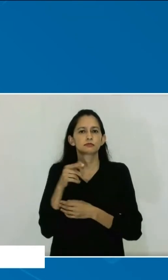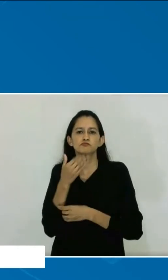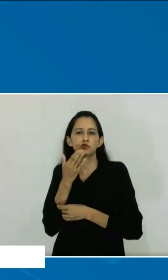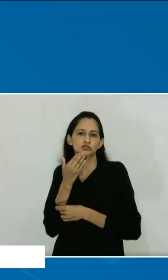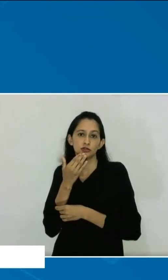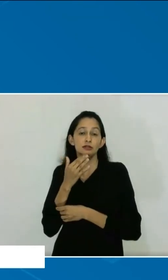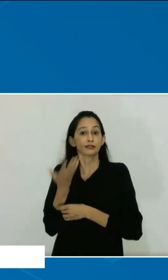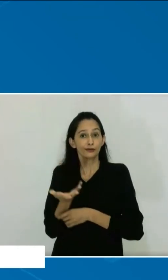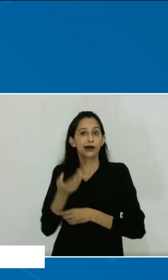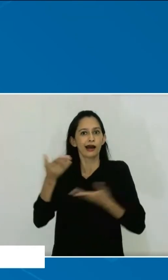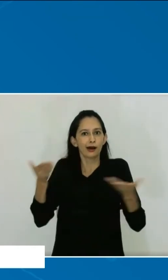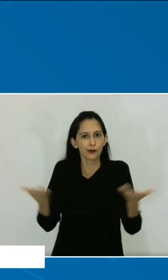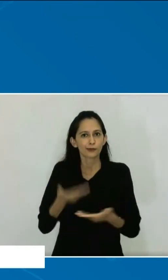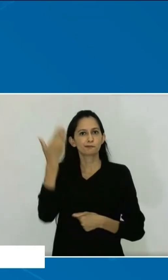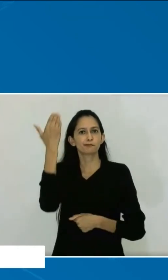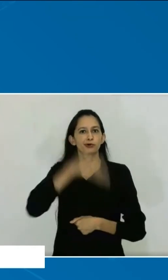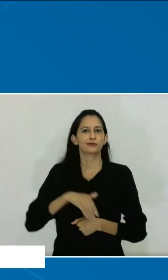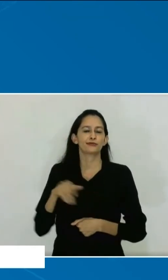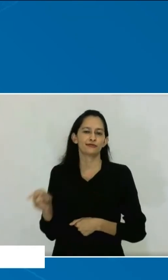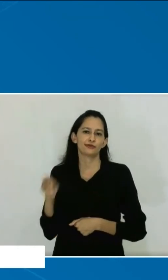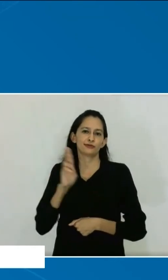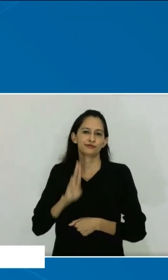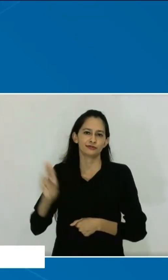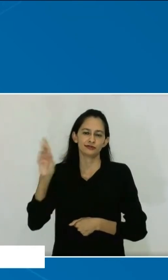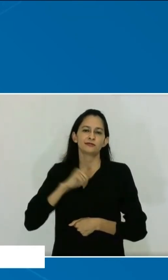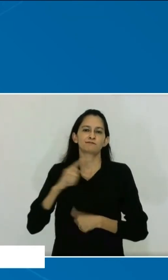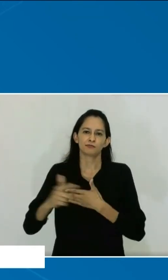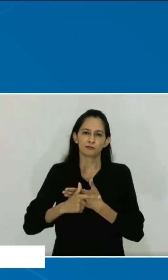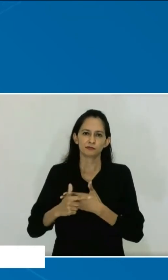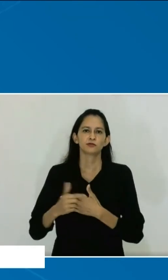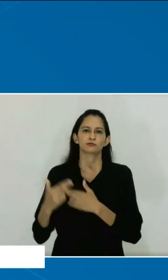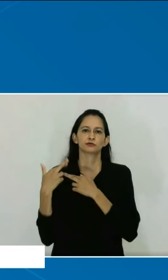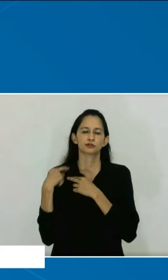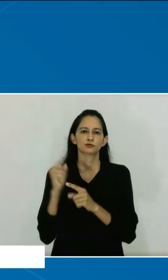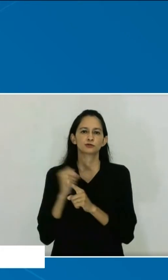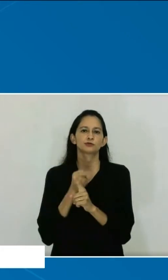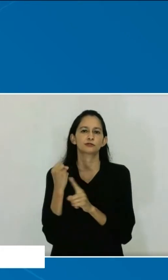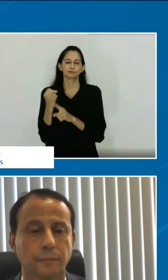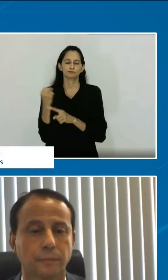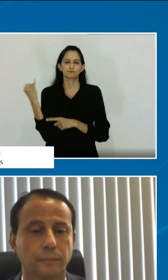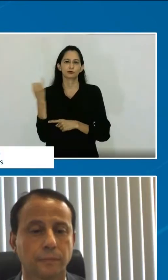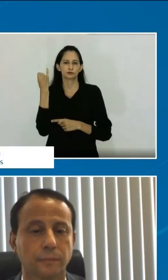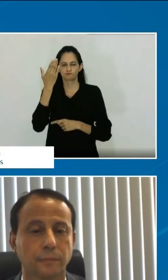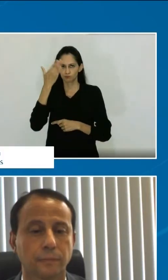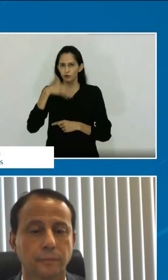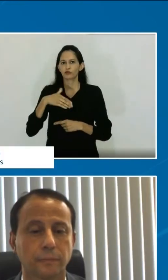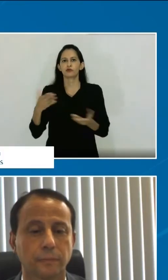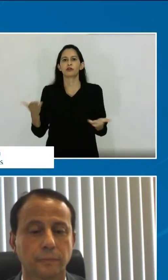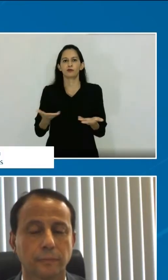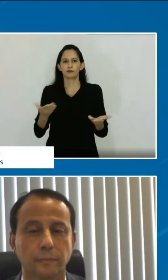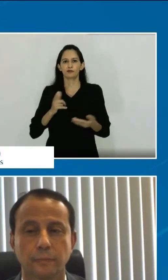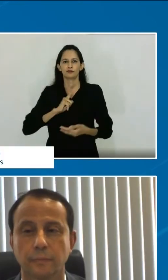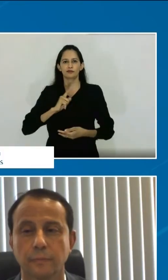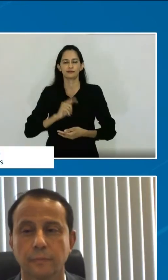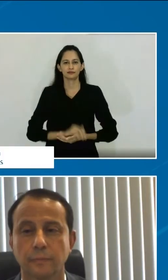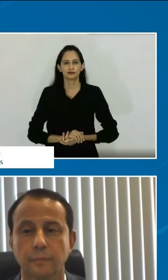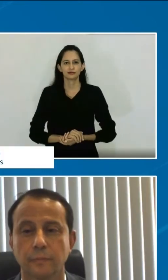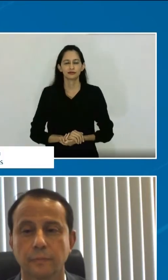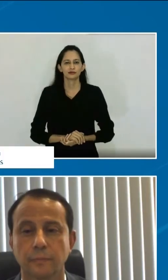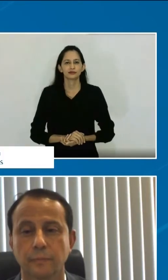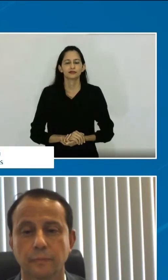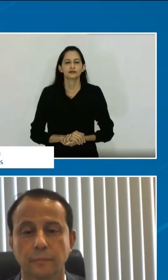sua importância e o seu papel social. Com certeza. Bom, eu queria então ouvir do professor